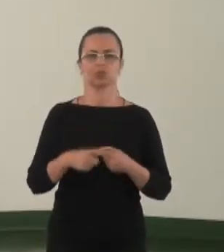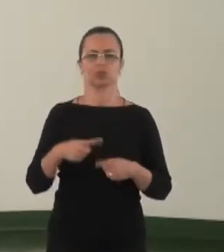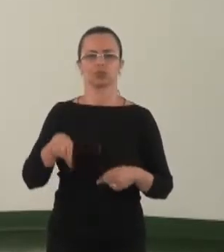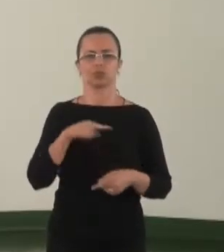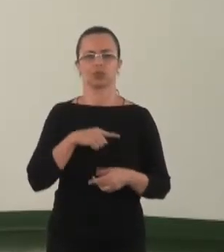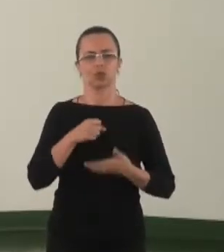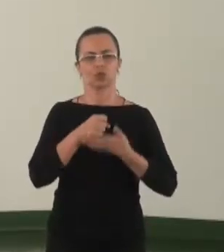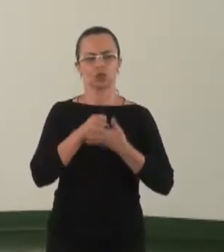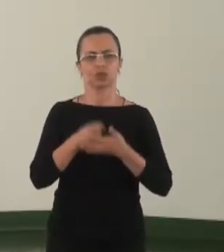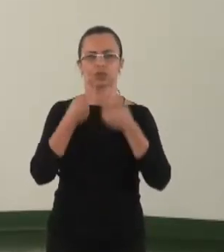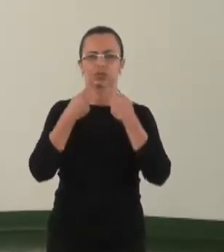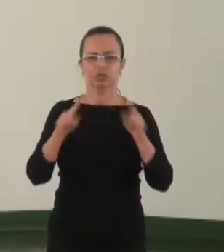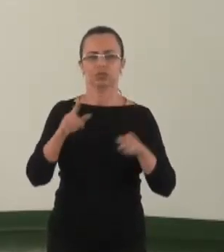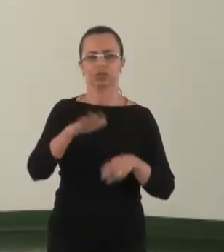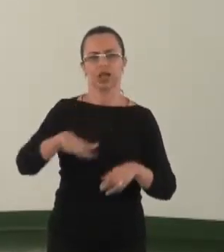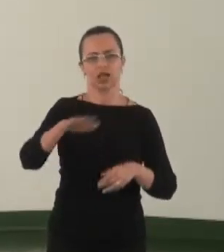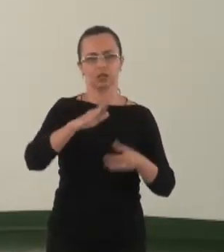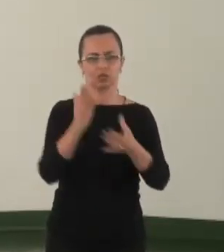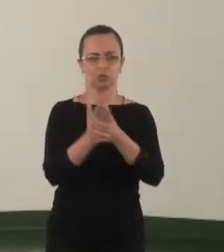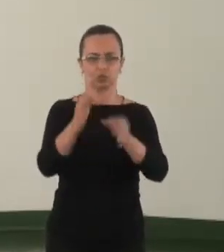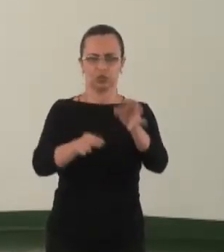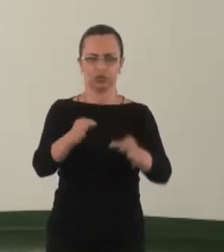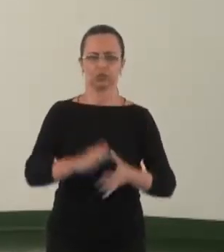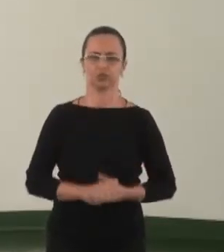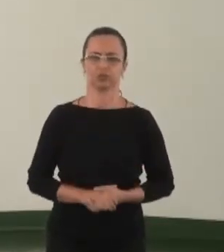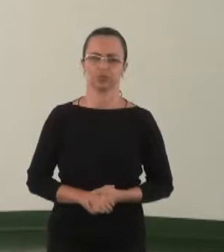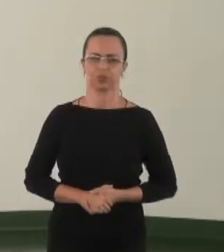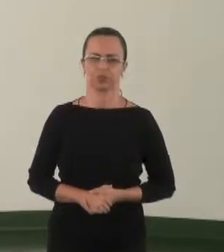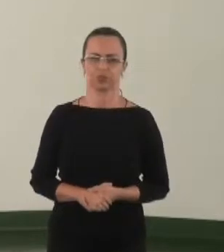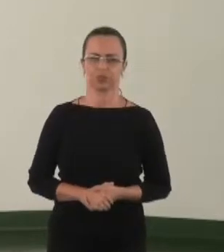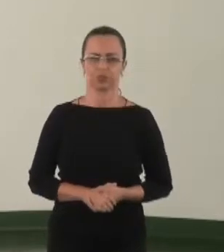de oferecer denúncia perante o Poder Judiciário.